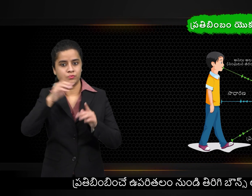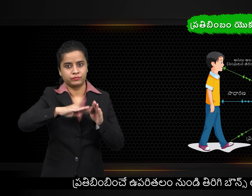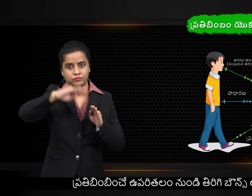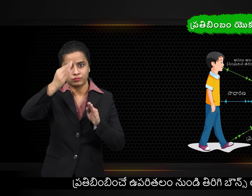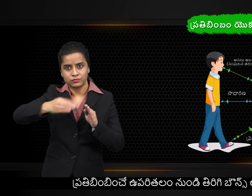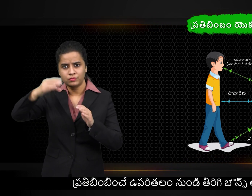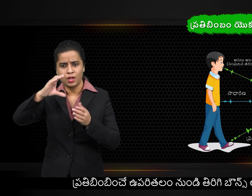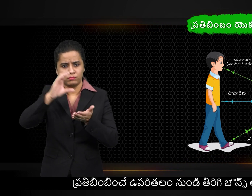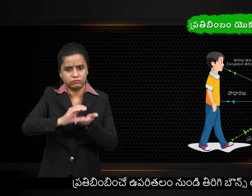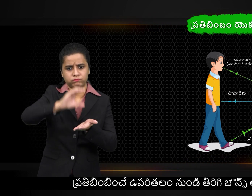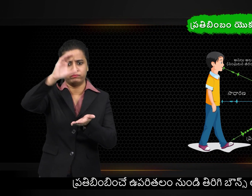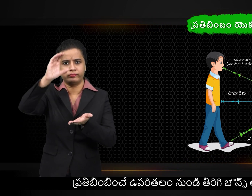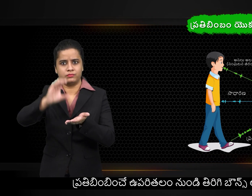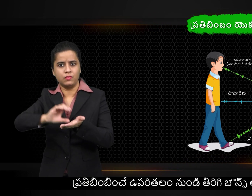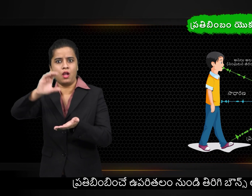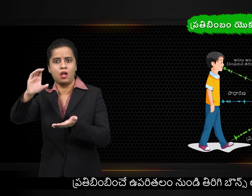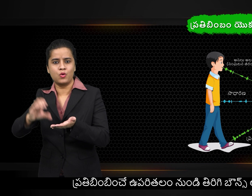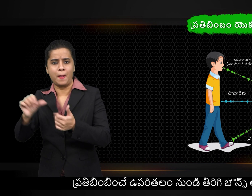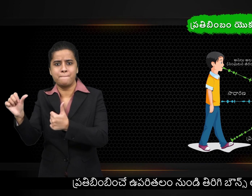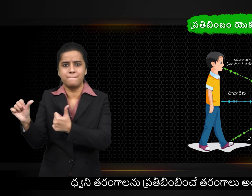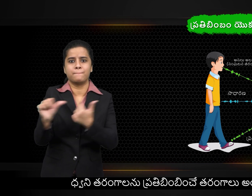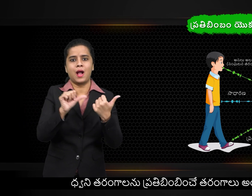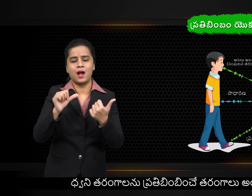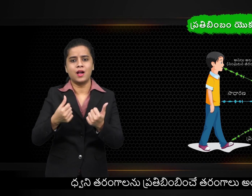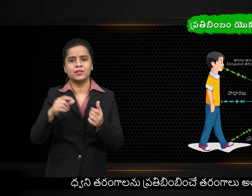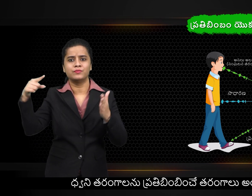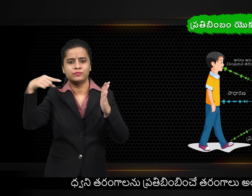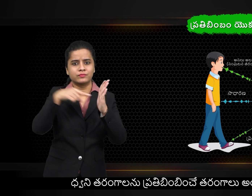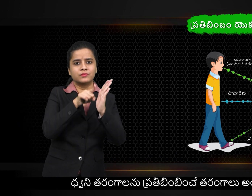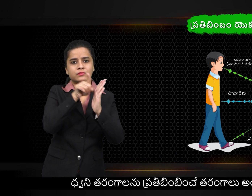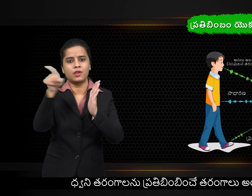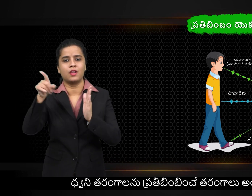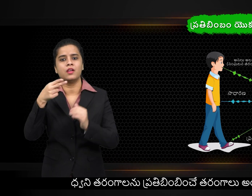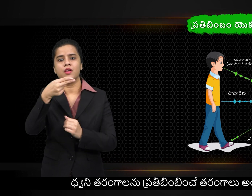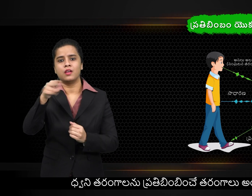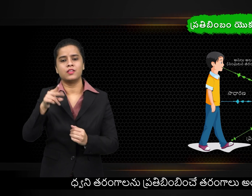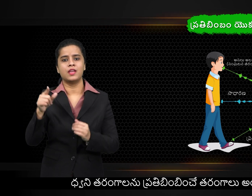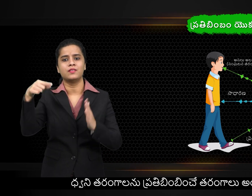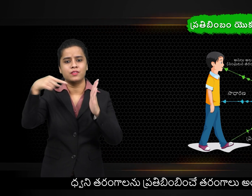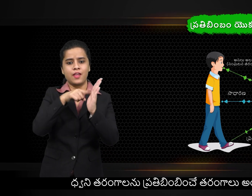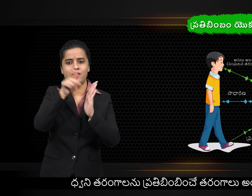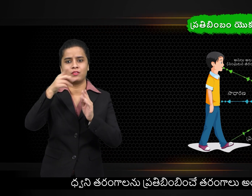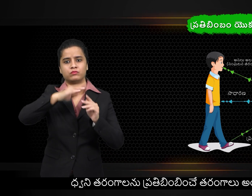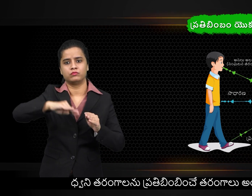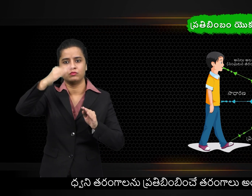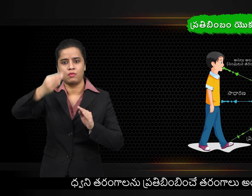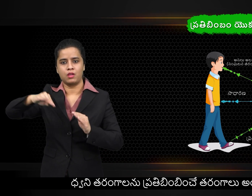ప్రతిబింబించే ఉపరితలం నుండి తిరిగి బౌన్స్ అయ్యే ధ్వని తరంగాలను ప్రతిబింబించే తరంగాలు